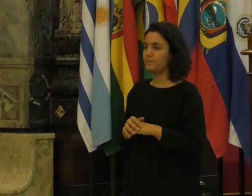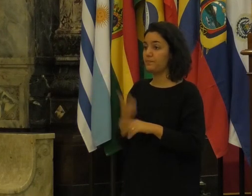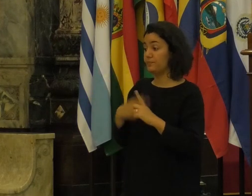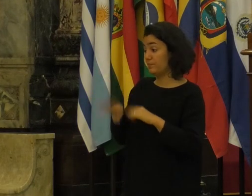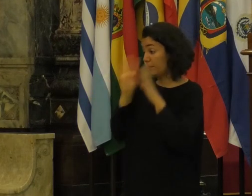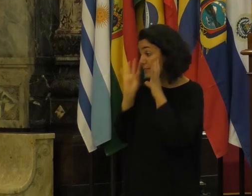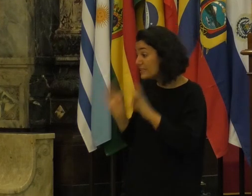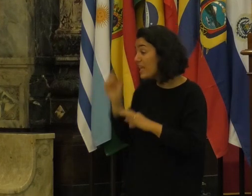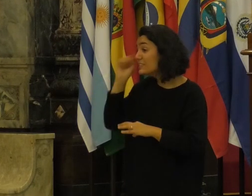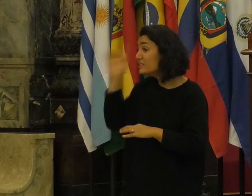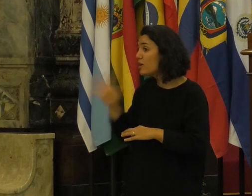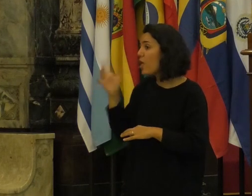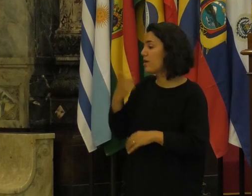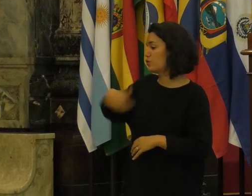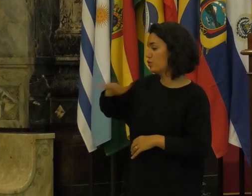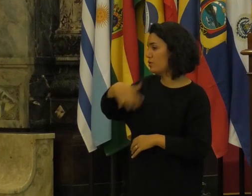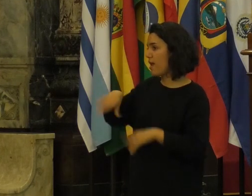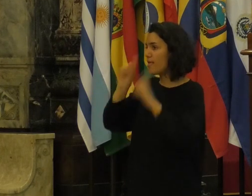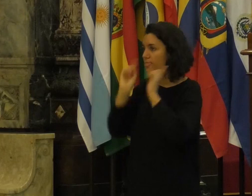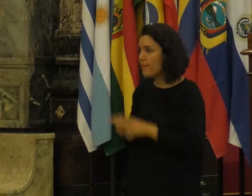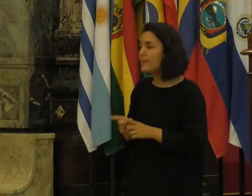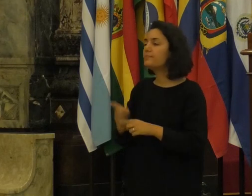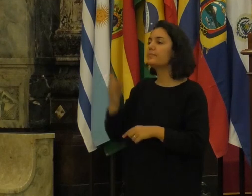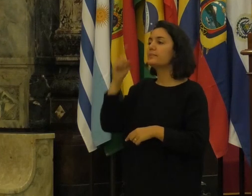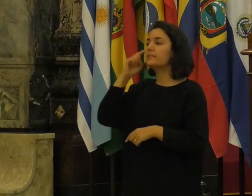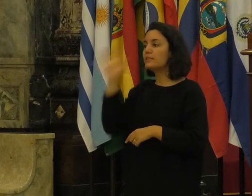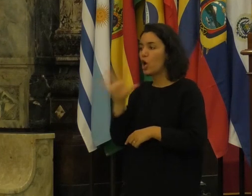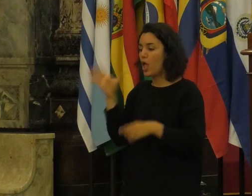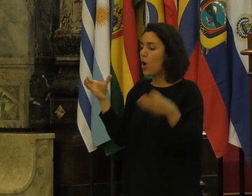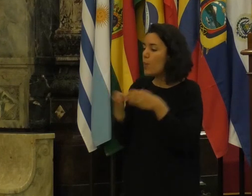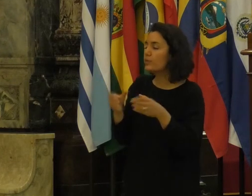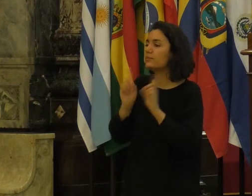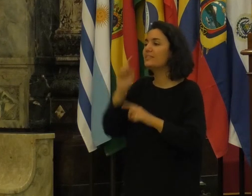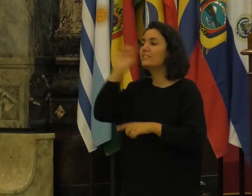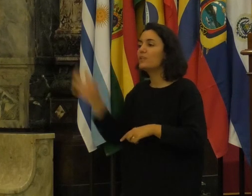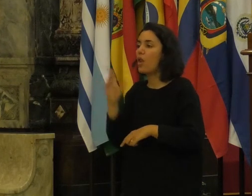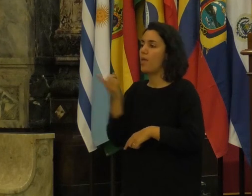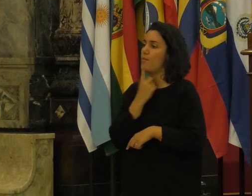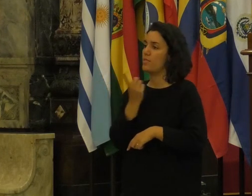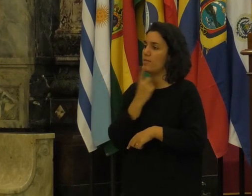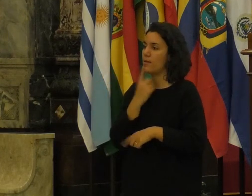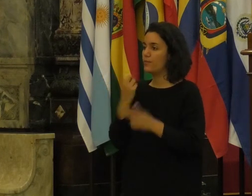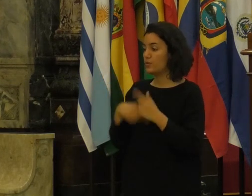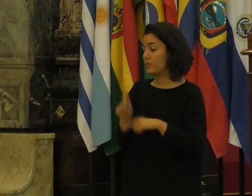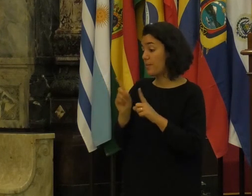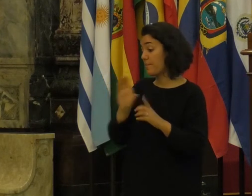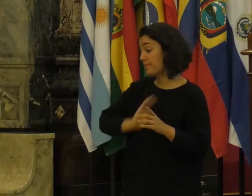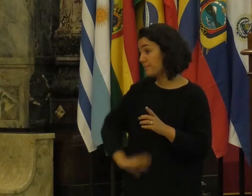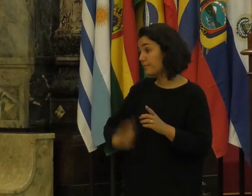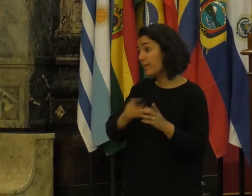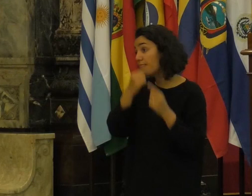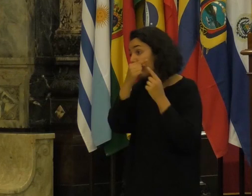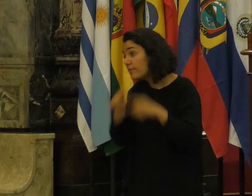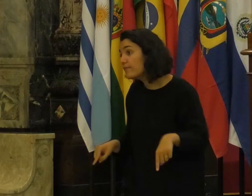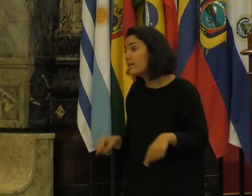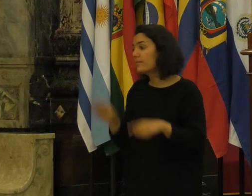especialmente en la psicología social y en la psicología comunitaria y en la psicología política. Otra característica que destaca es la